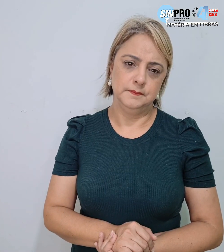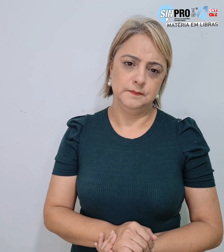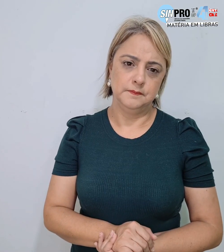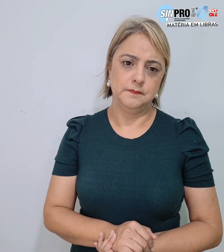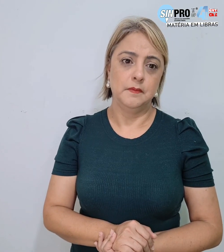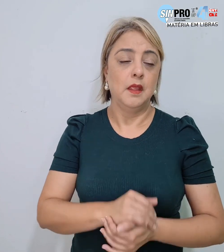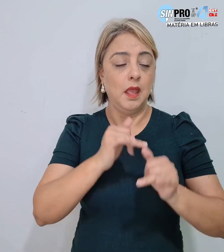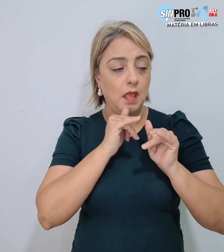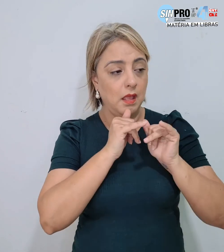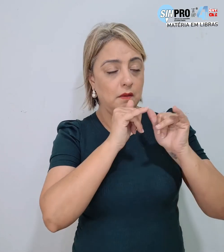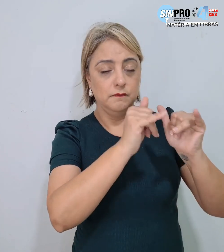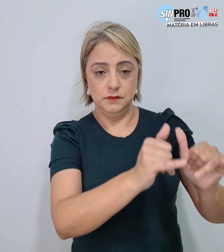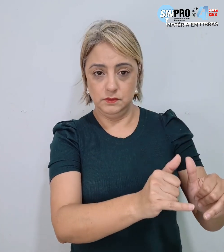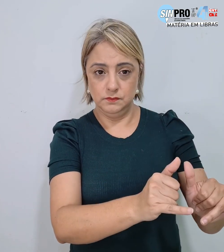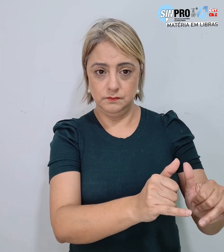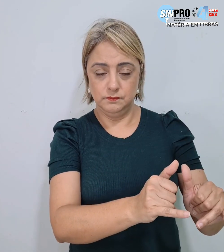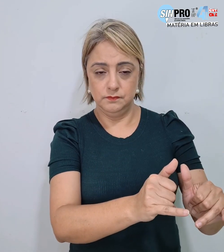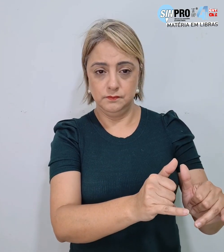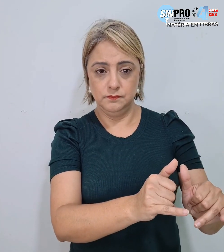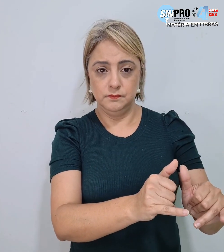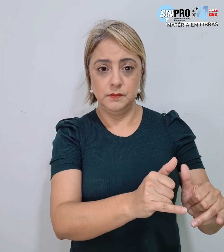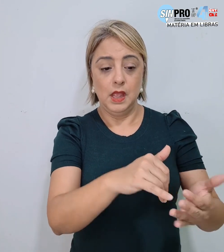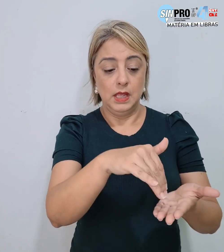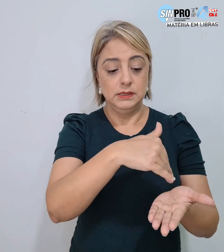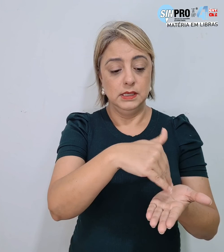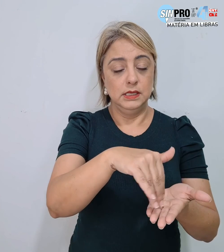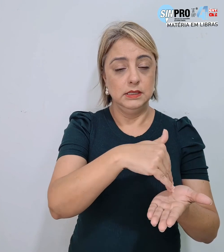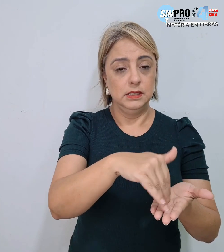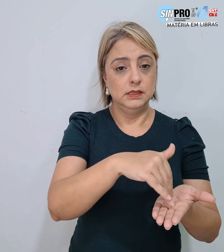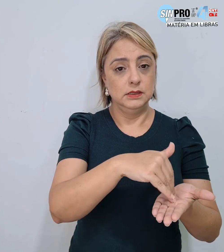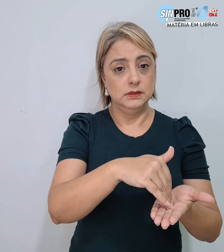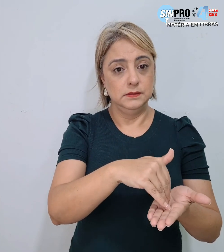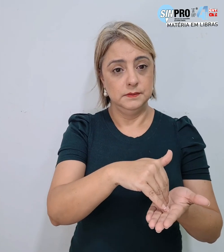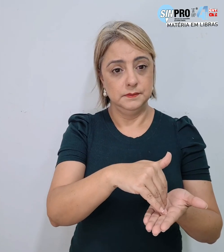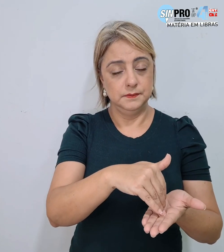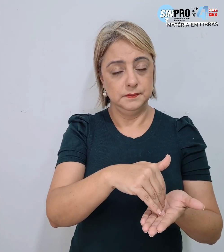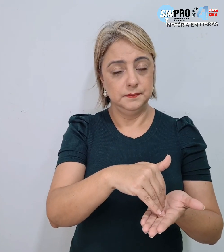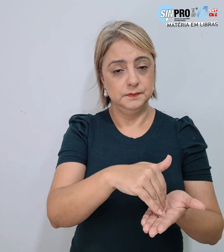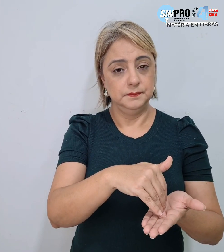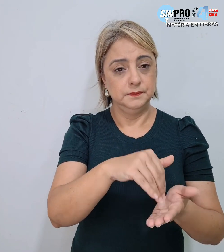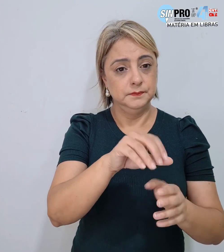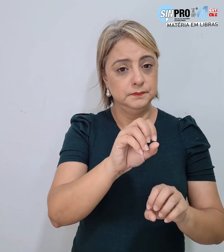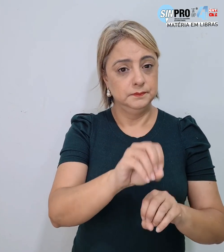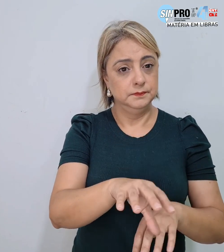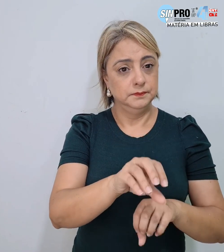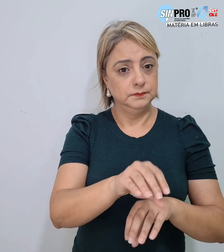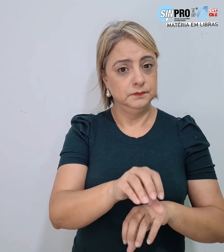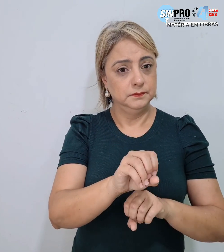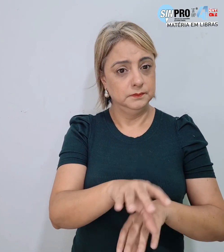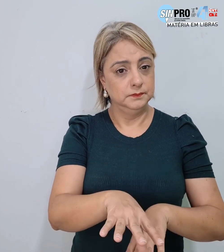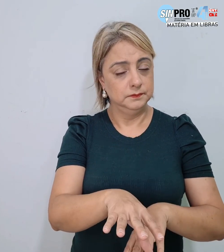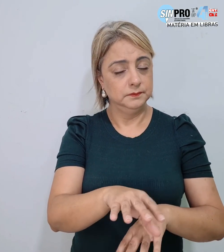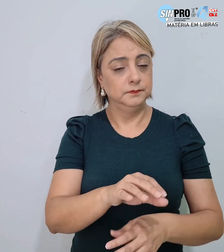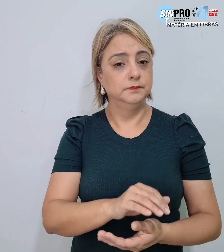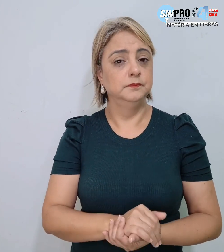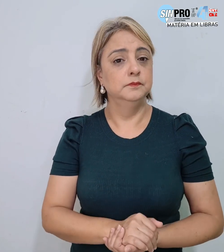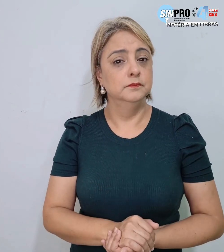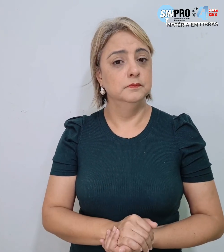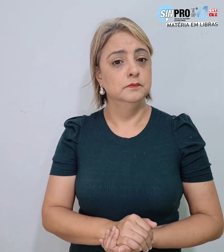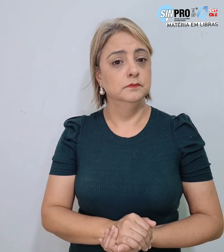e em nota e a Secretaria de Estado Oi Di educação e